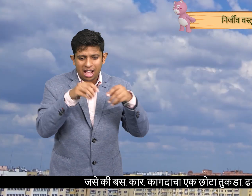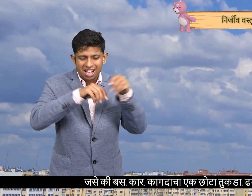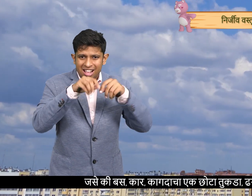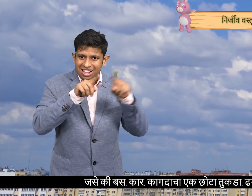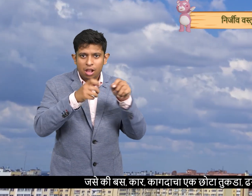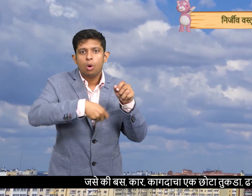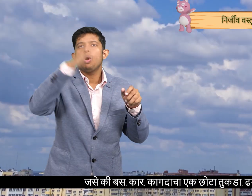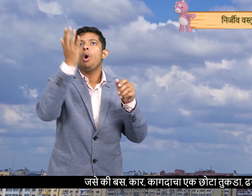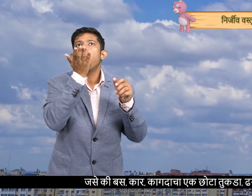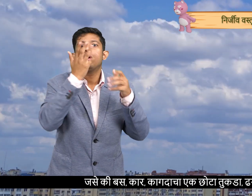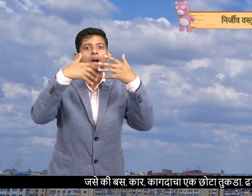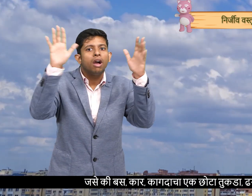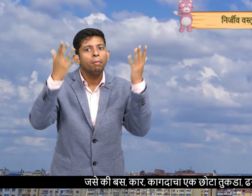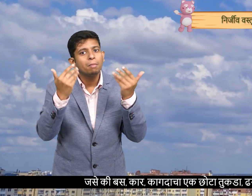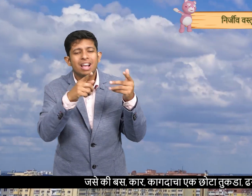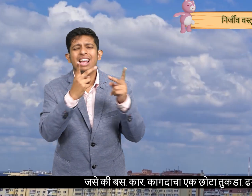ढग इत्यादी.